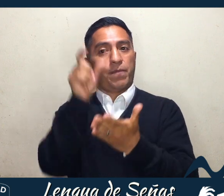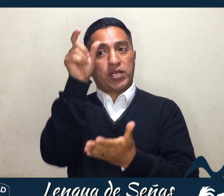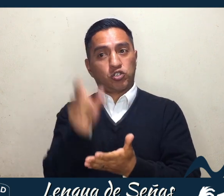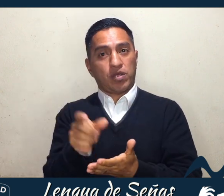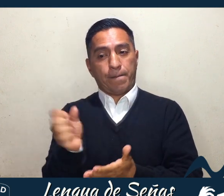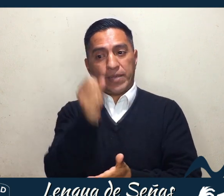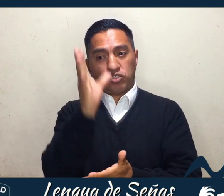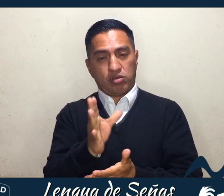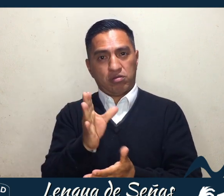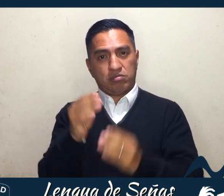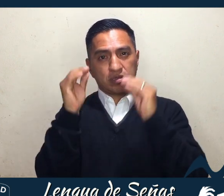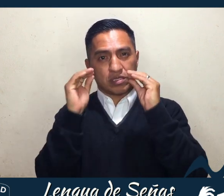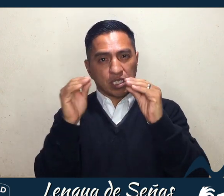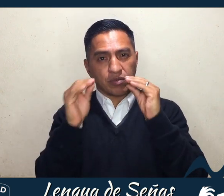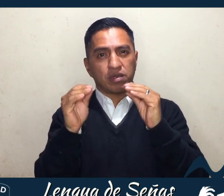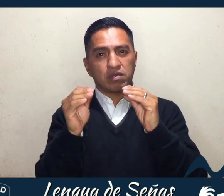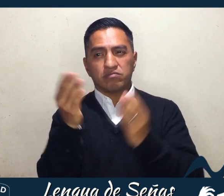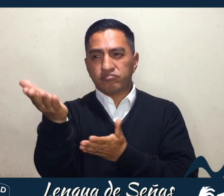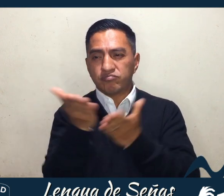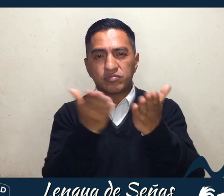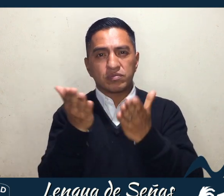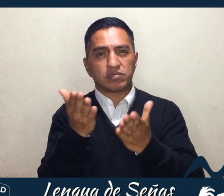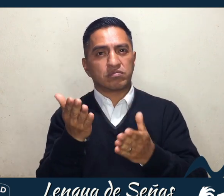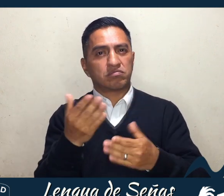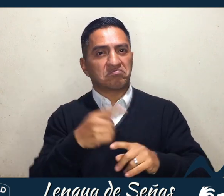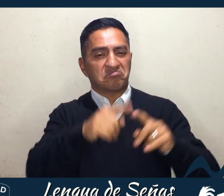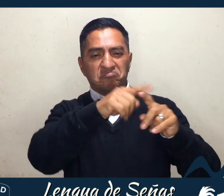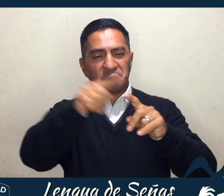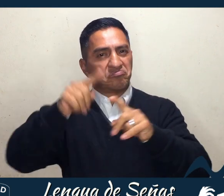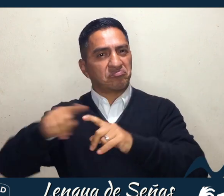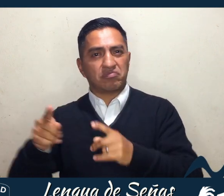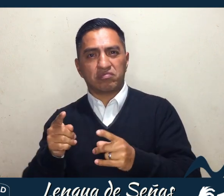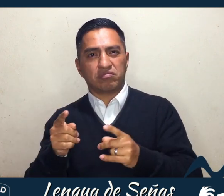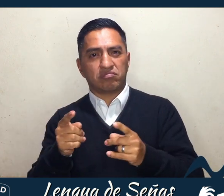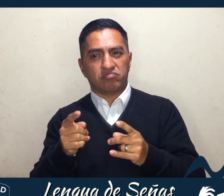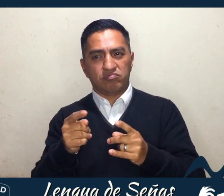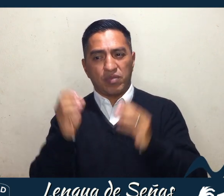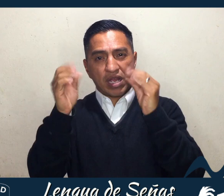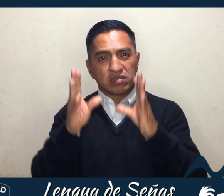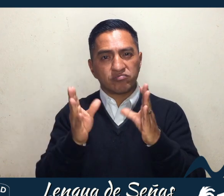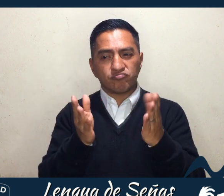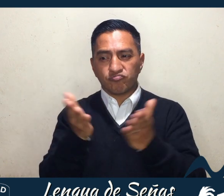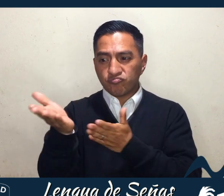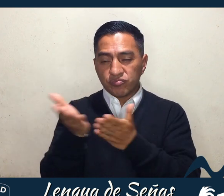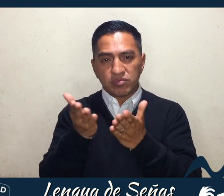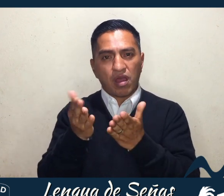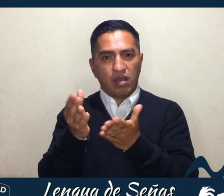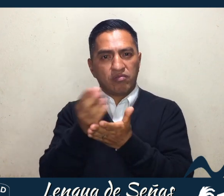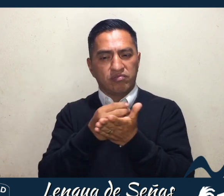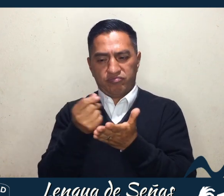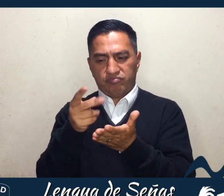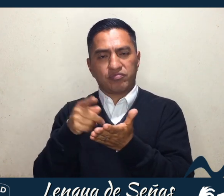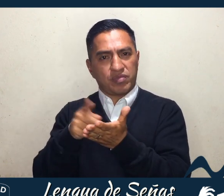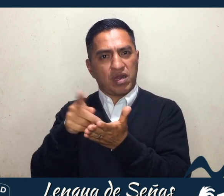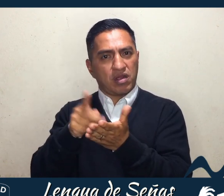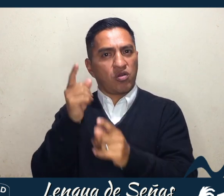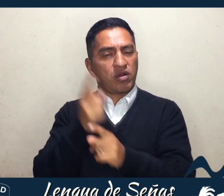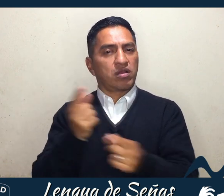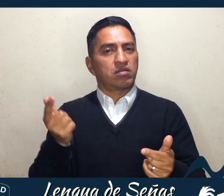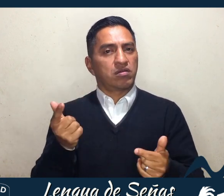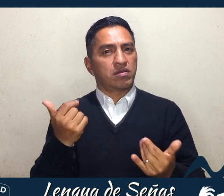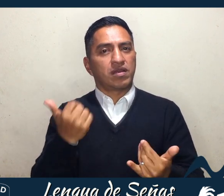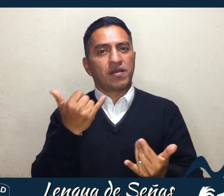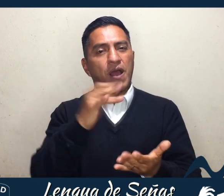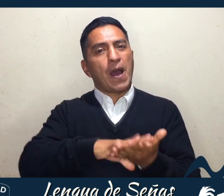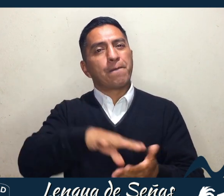salario apropiado a quienes sirven en la iglesia, sean pastores, sean misioneros. Lo que vamos a aprender hoy día en nuestra lección aquí